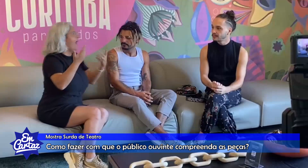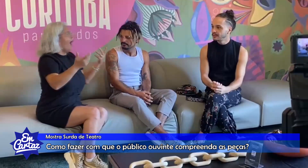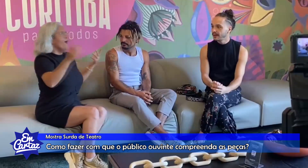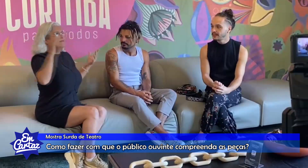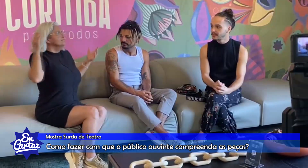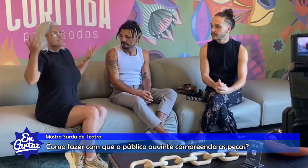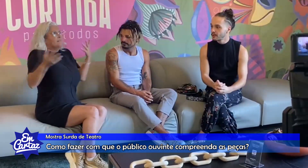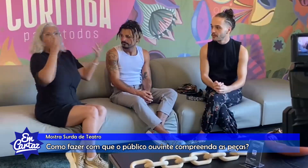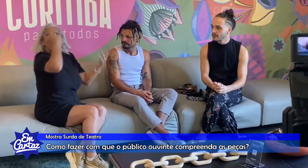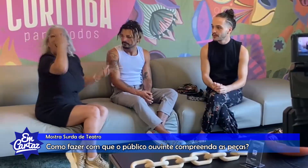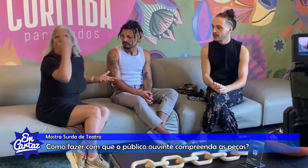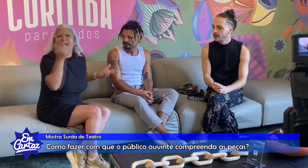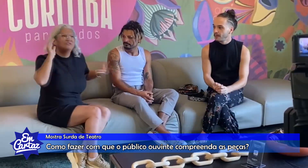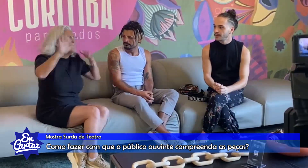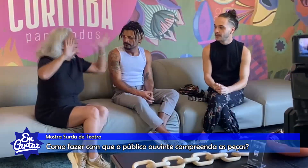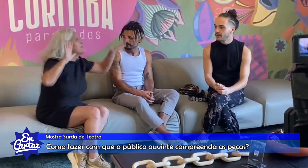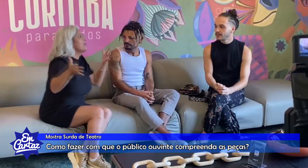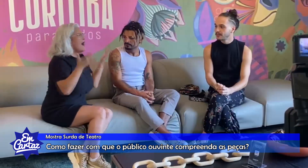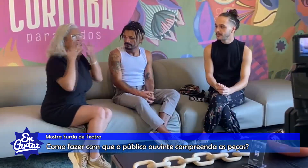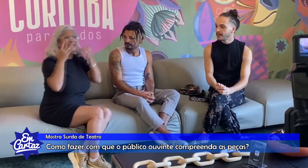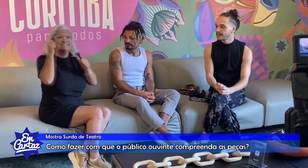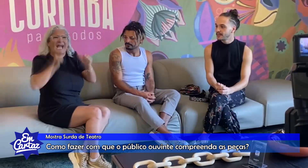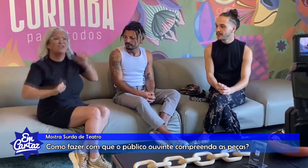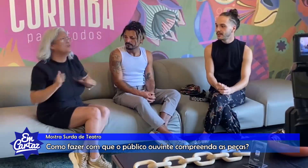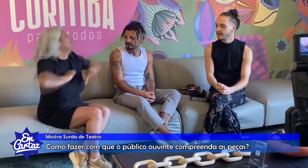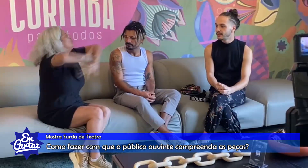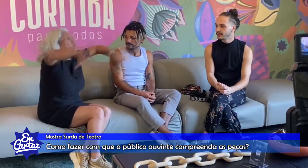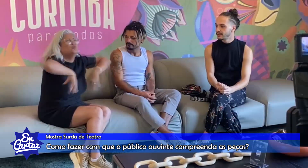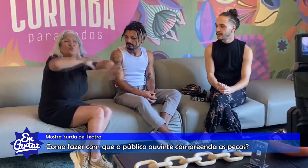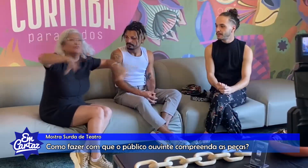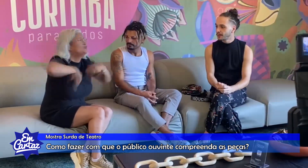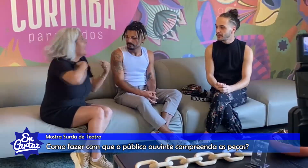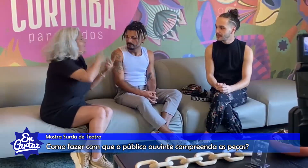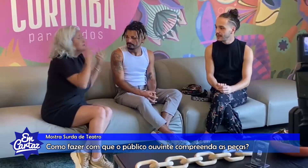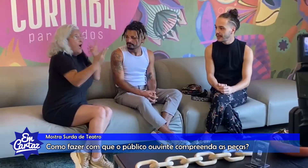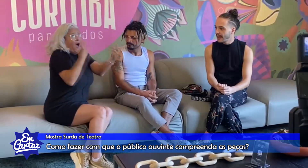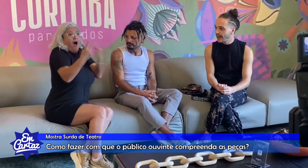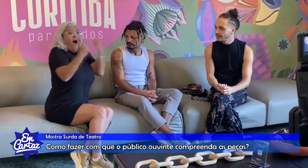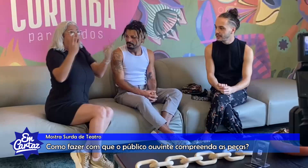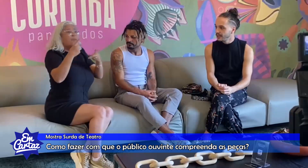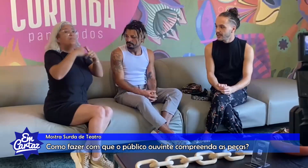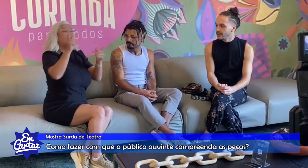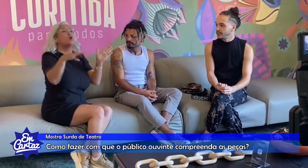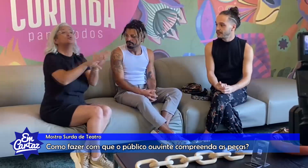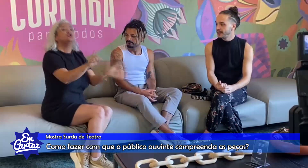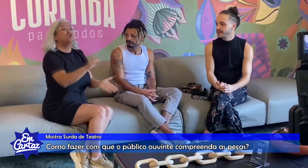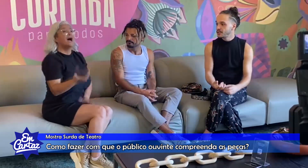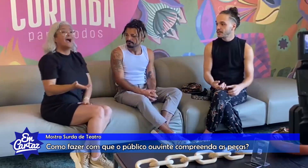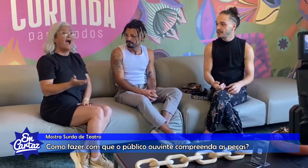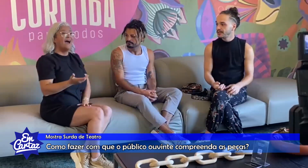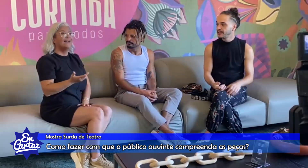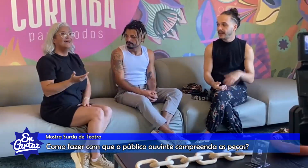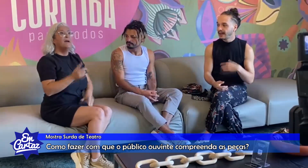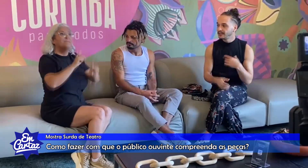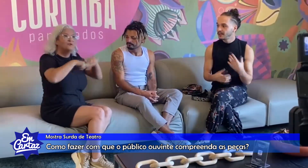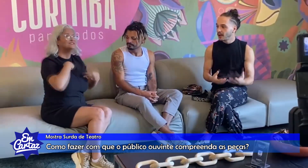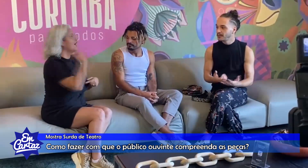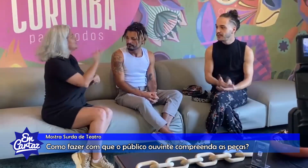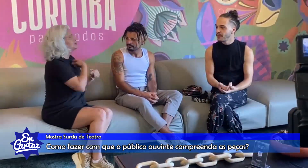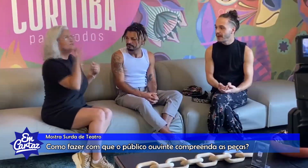diversos grupos, pessoas do Brasil que produzem, né, arte, E a gente vê que existe uma diversidade enorme de